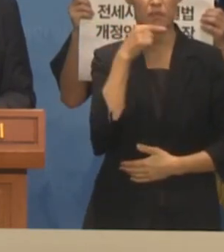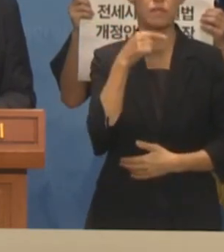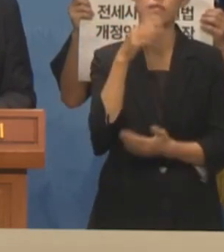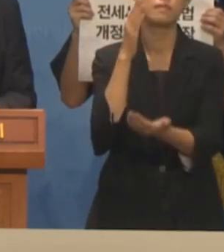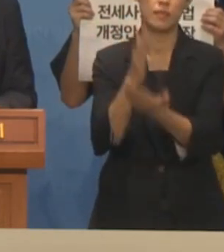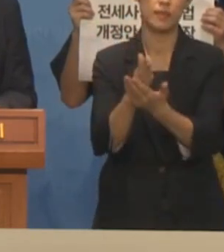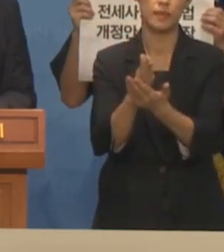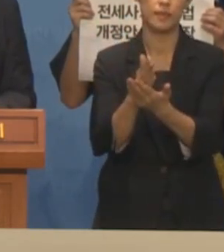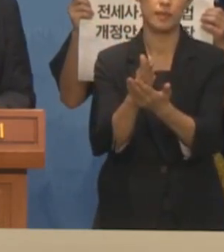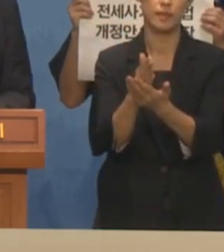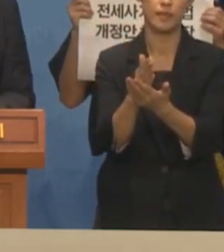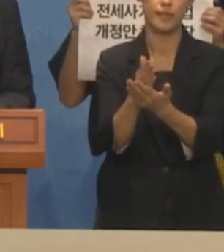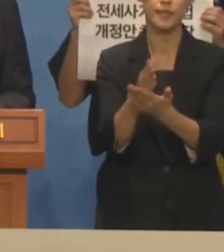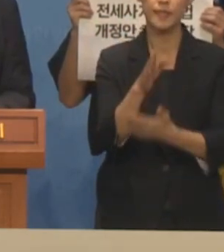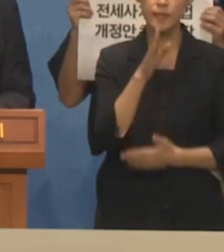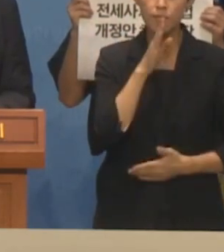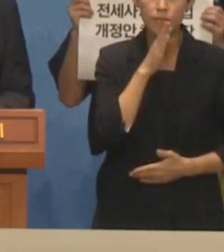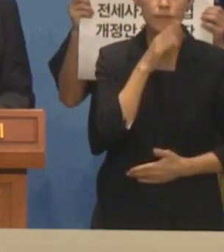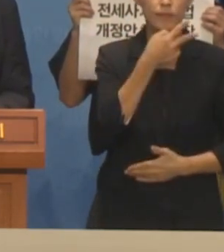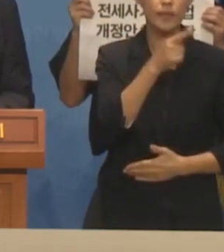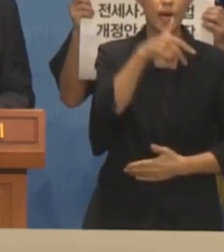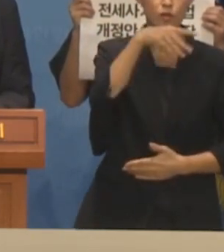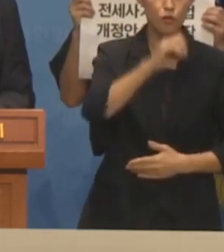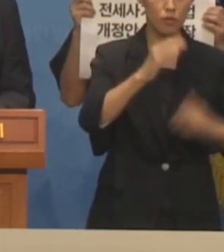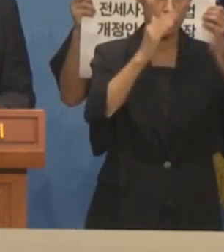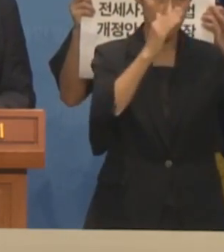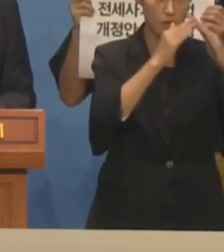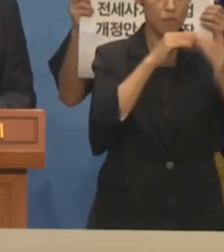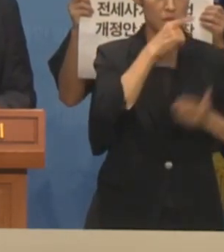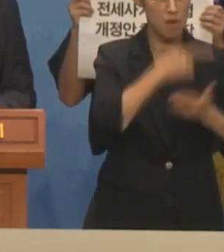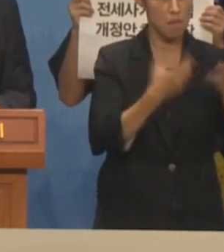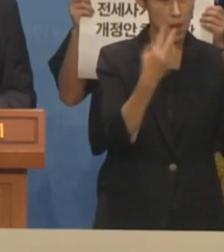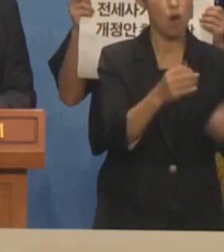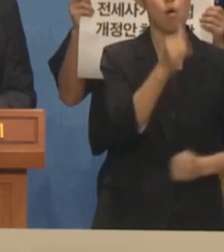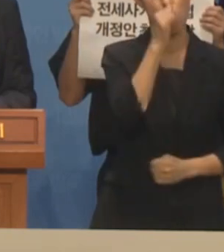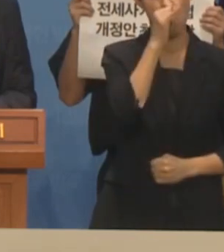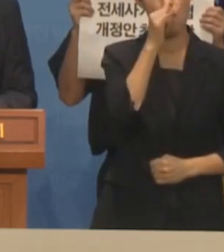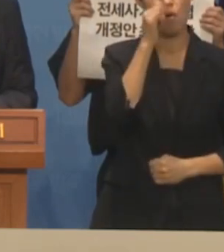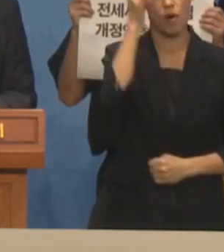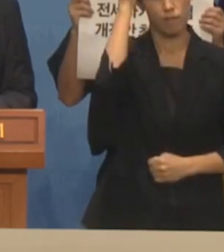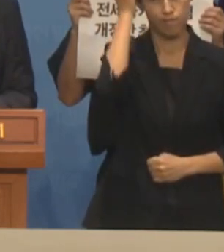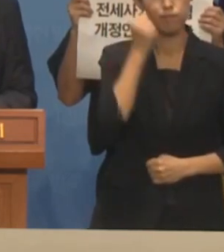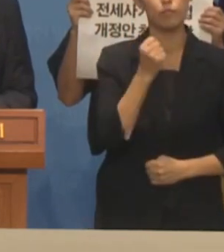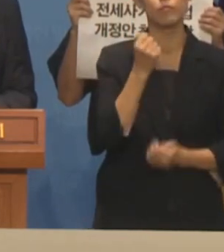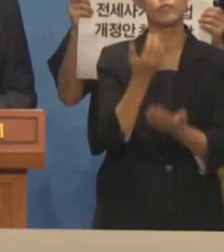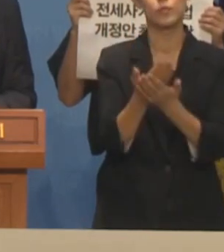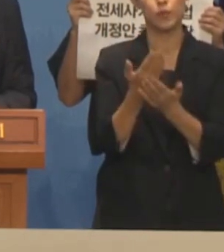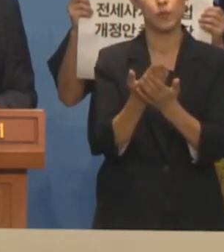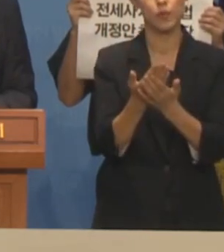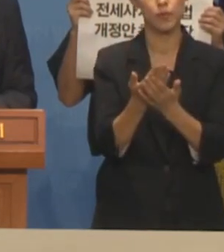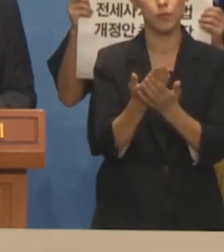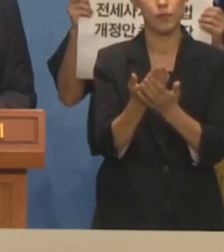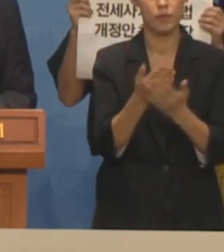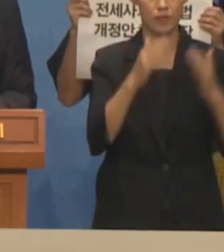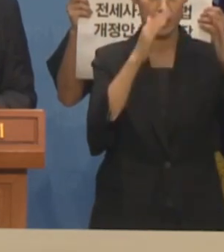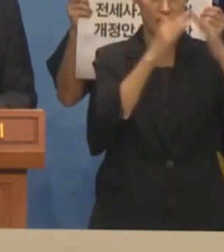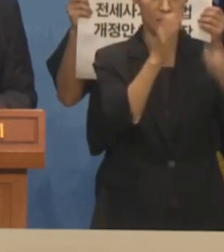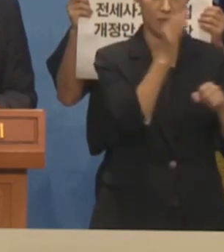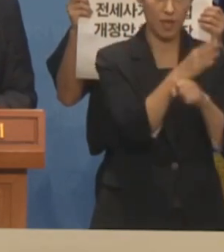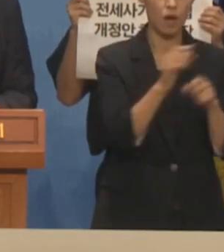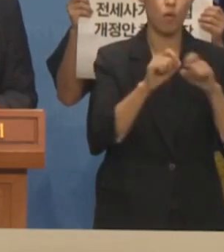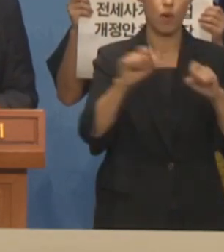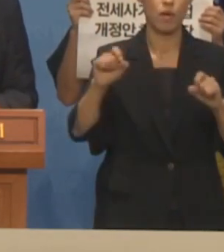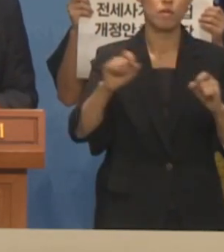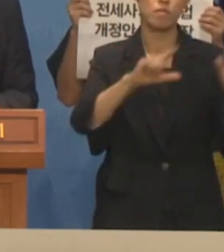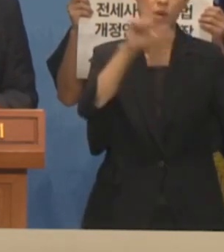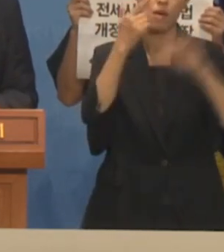하지 말고 실질적으로 이런 다중주택에서 많은 피해자가 생겼음을 고려를 해서 적극적으로 매입해서 장기